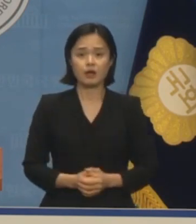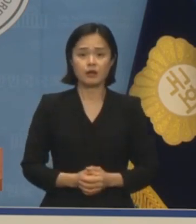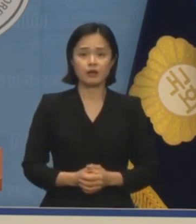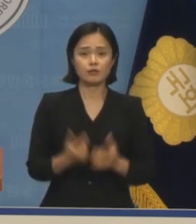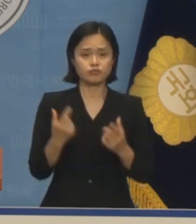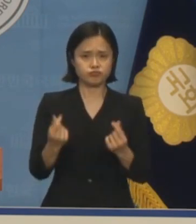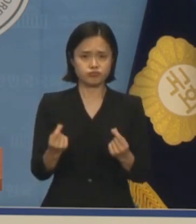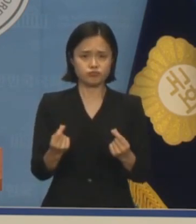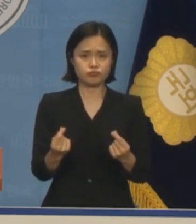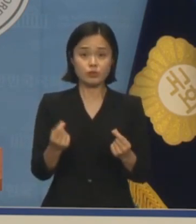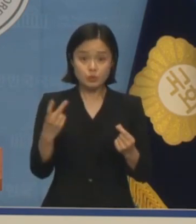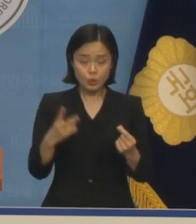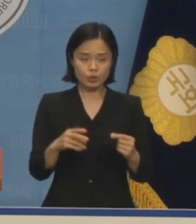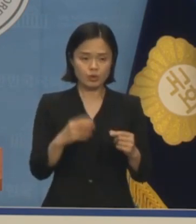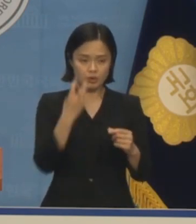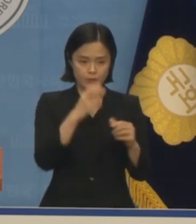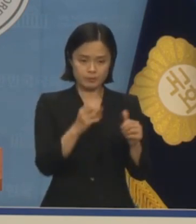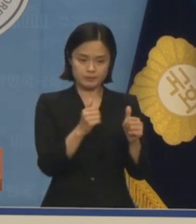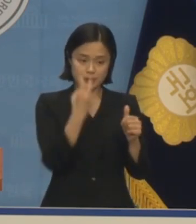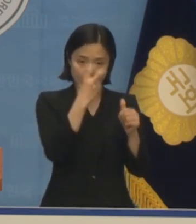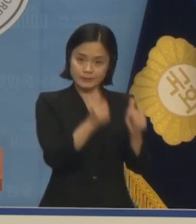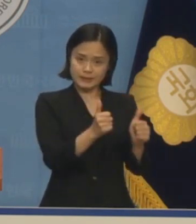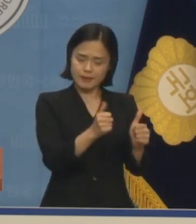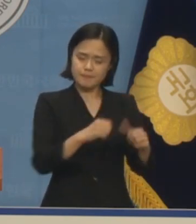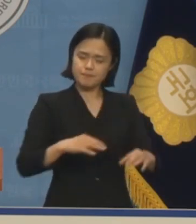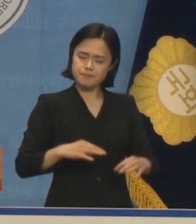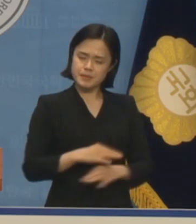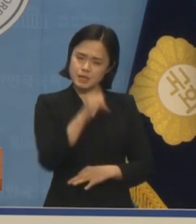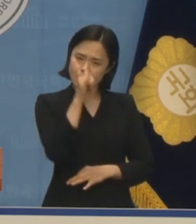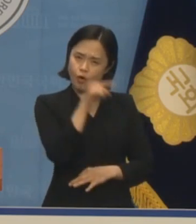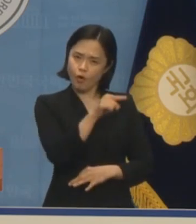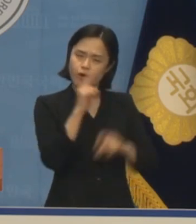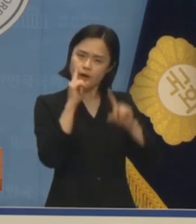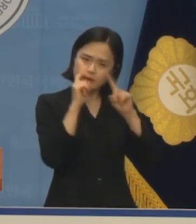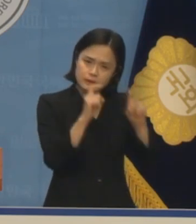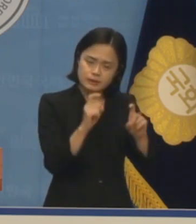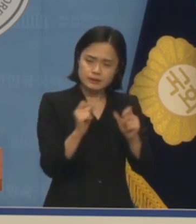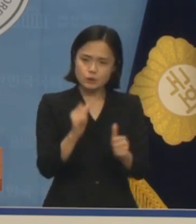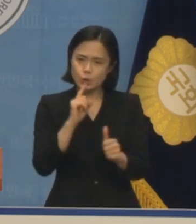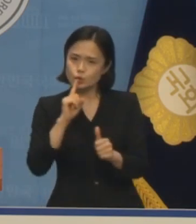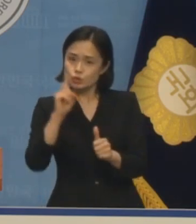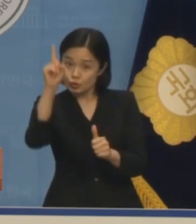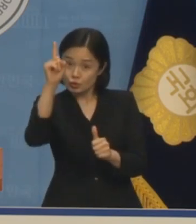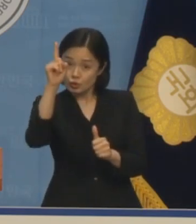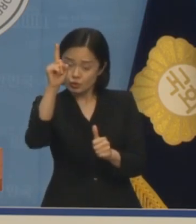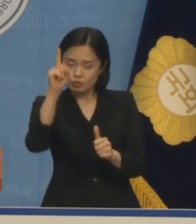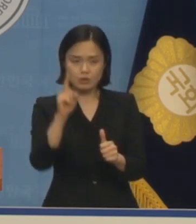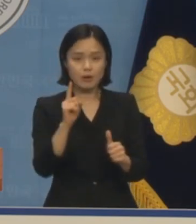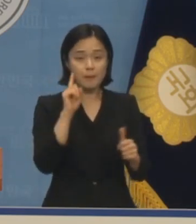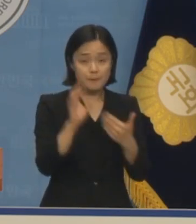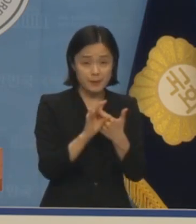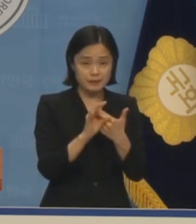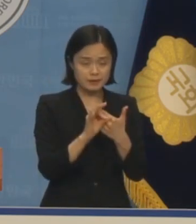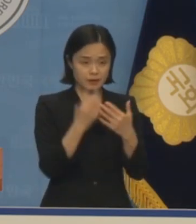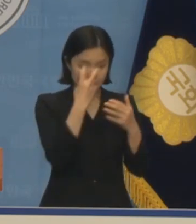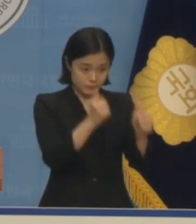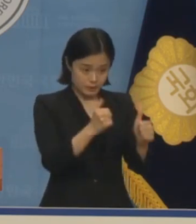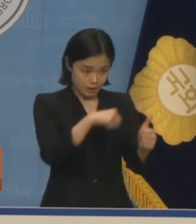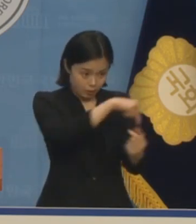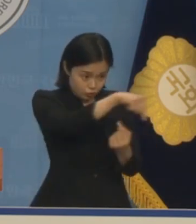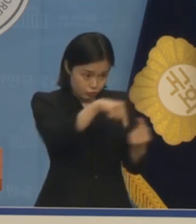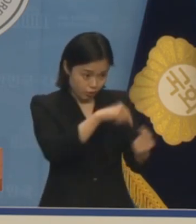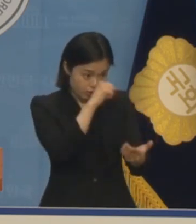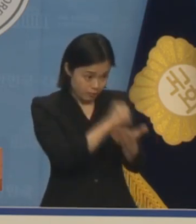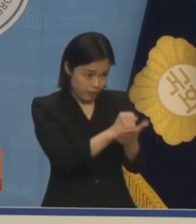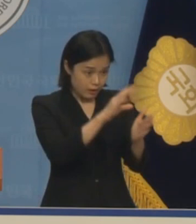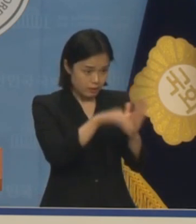이번 비리 검사 탄핵소추안은 검찰의 내부 자정 시스템만 정상적으로 운영되었다면 국회까지 나서지 않아도